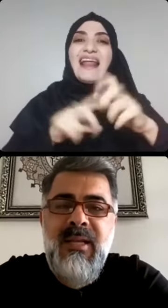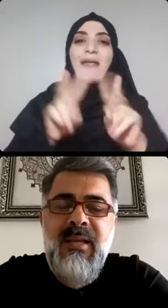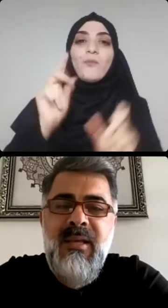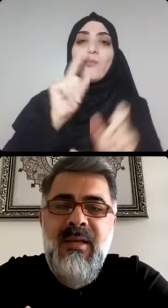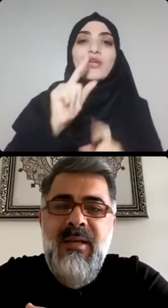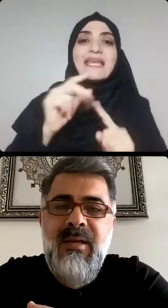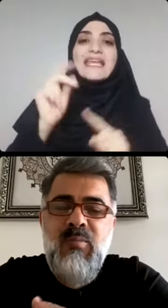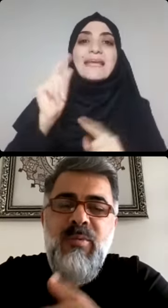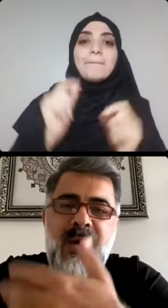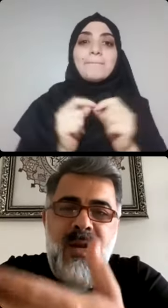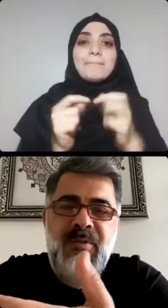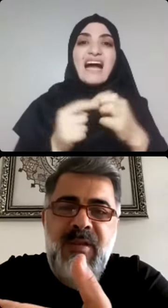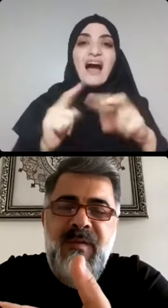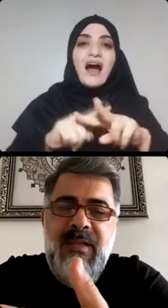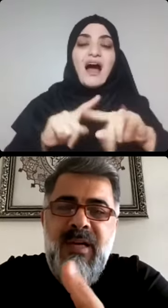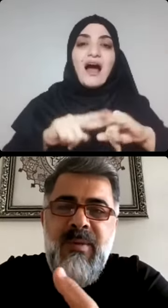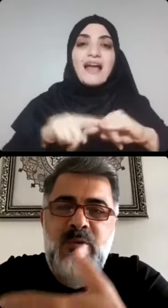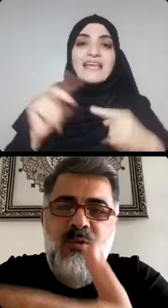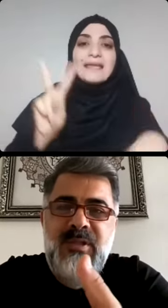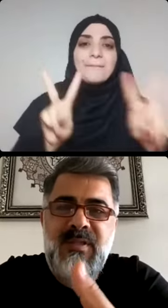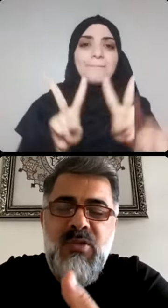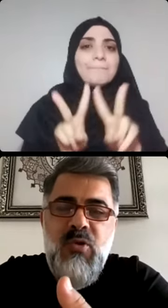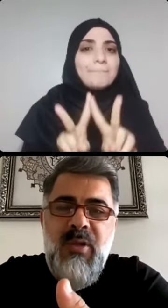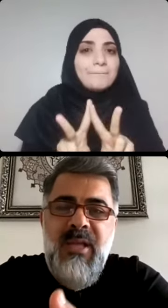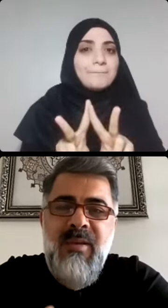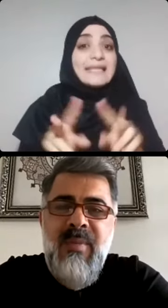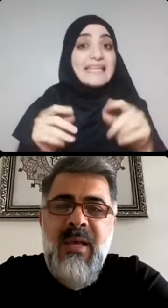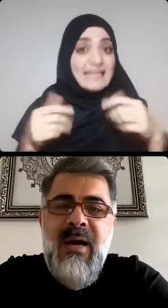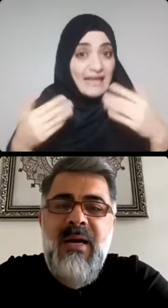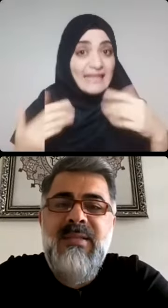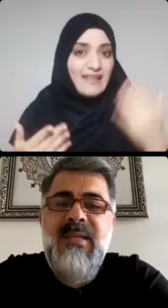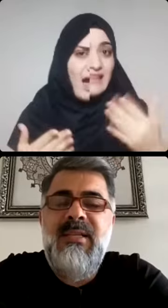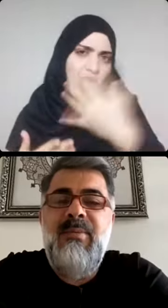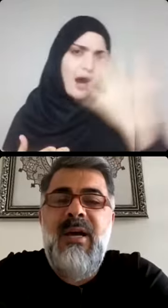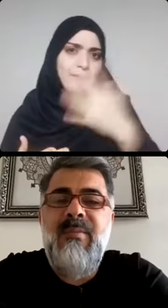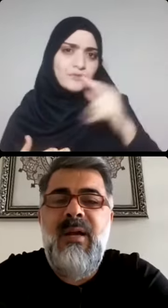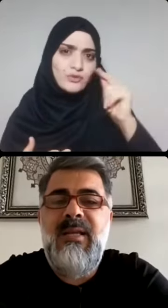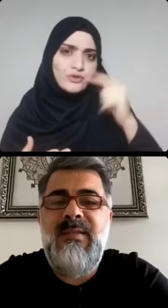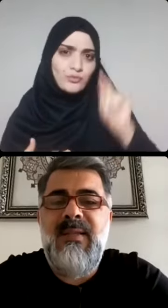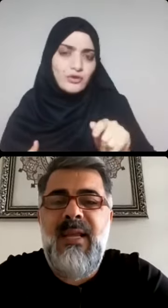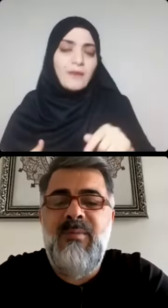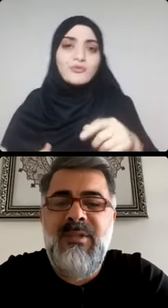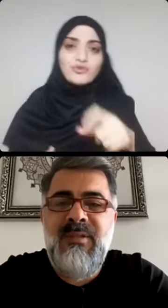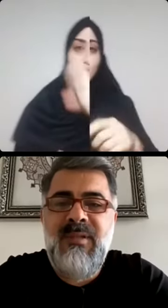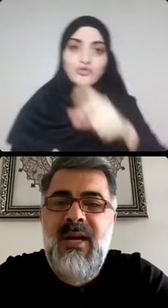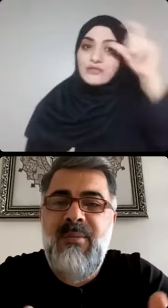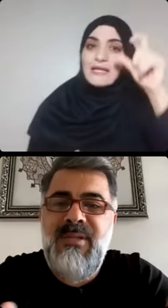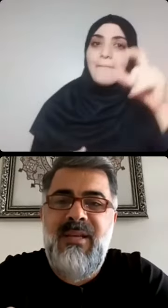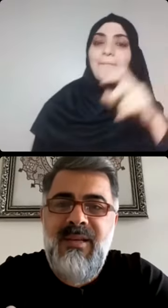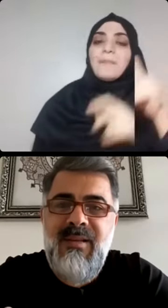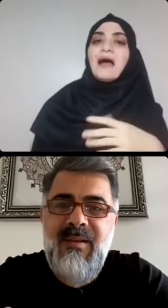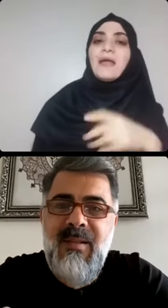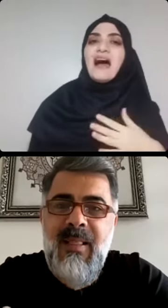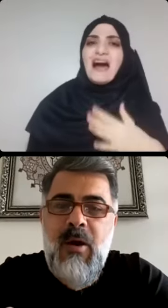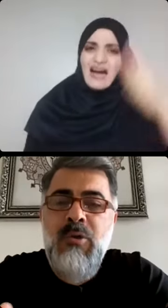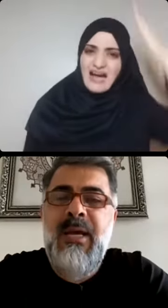Yani bu bir Arapça ifade ama Türkçesinde söyleyeyim. Hazreti İbrahim Aleyhisselam'ın